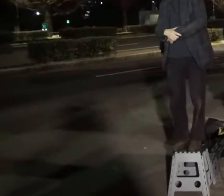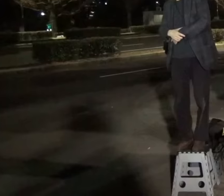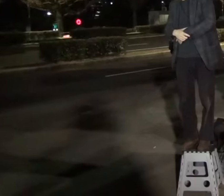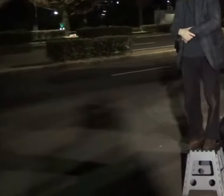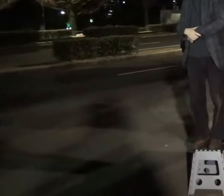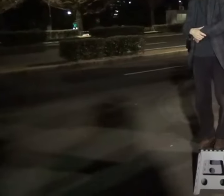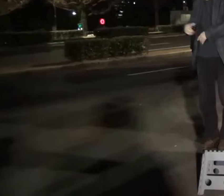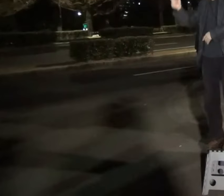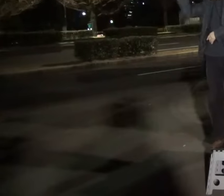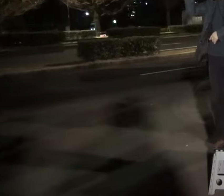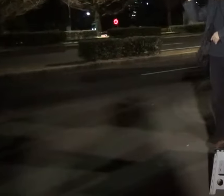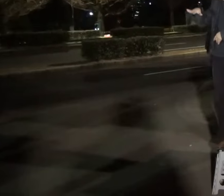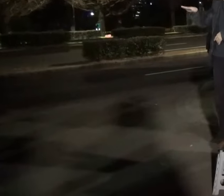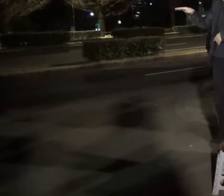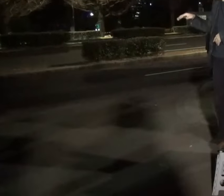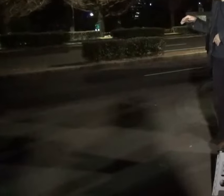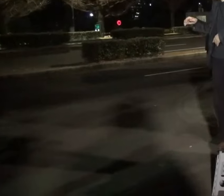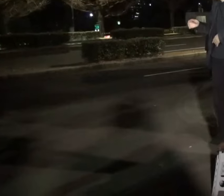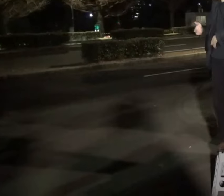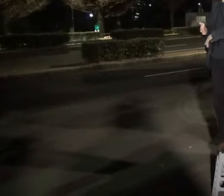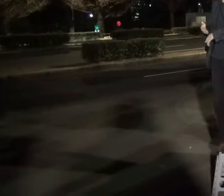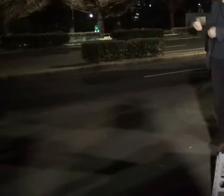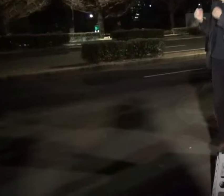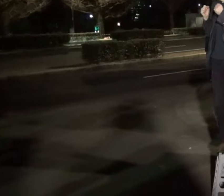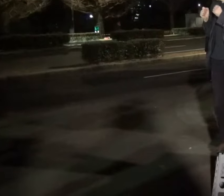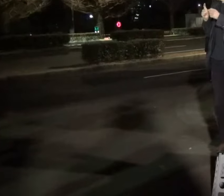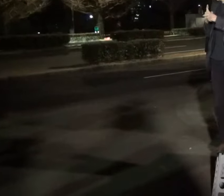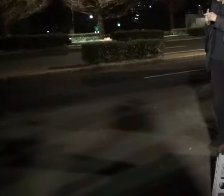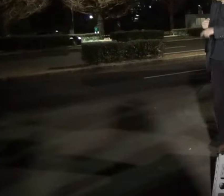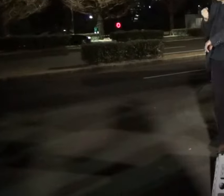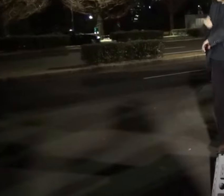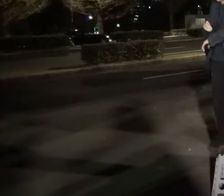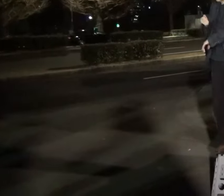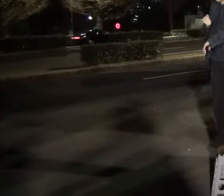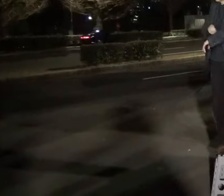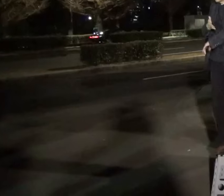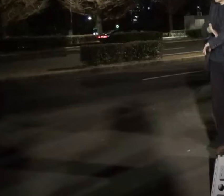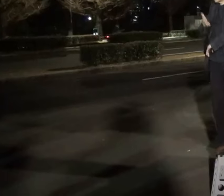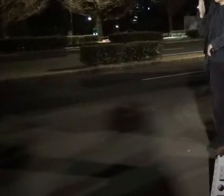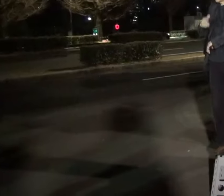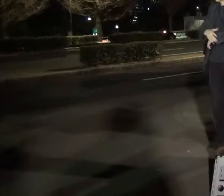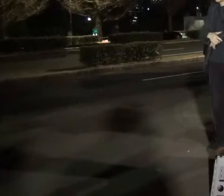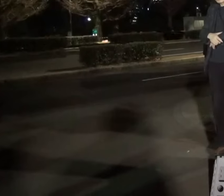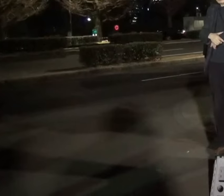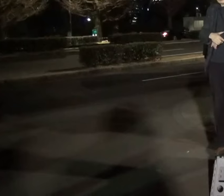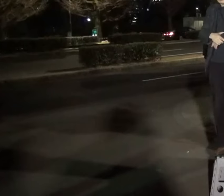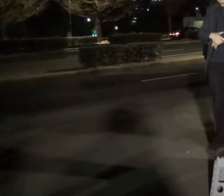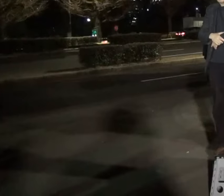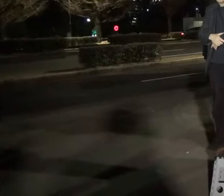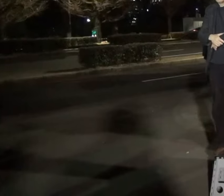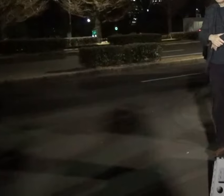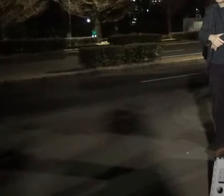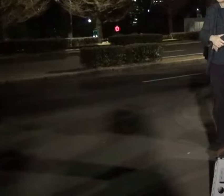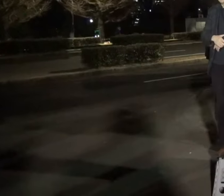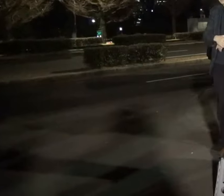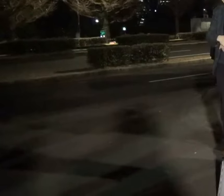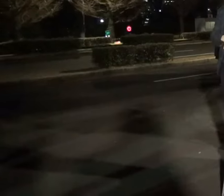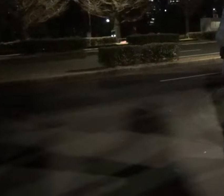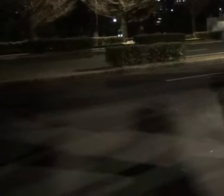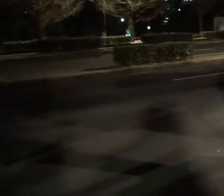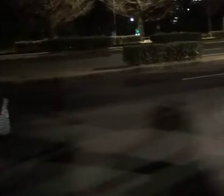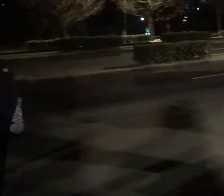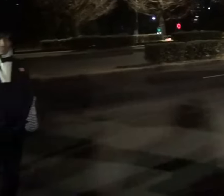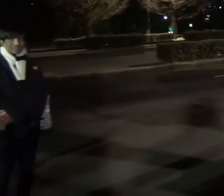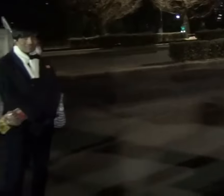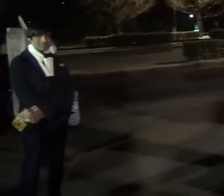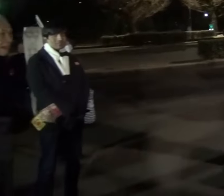警察の皆さんも寒い中ありがとうございます、よろしくお願いします。はい、 YouTube じゃない